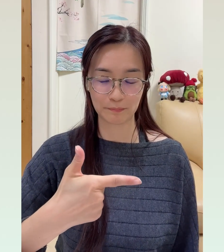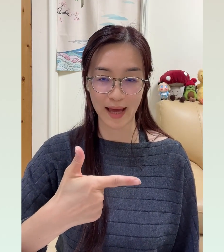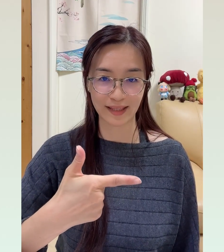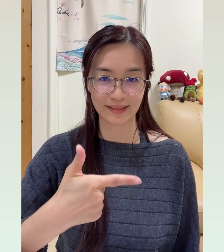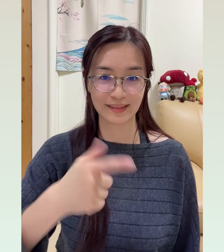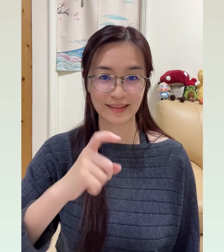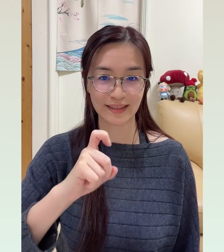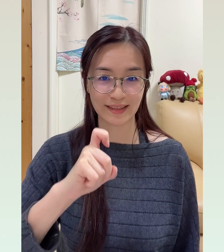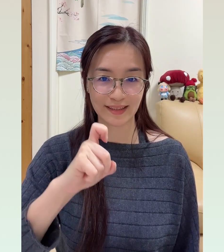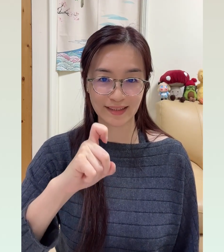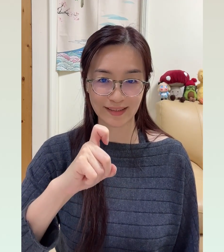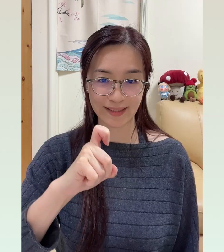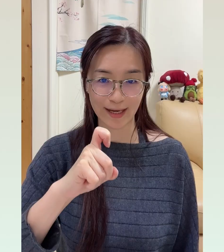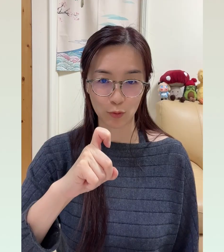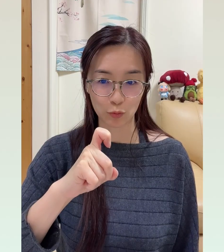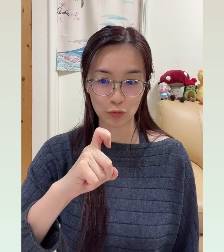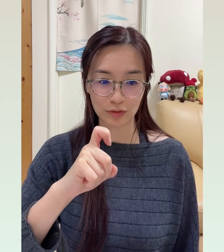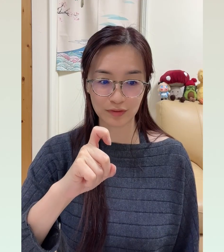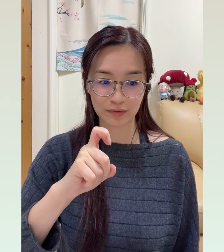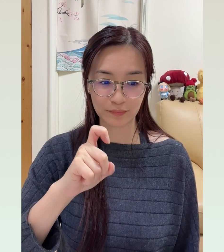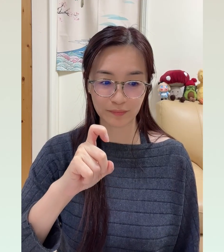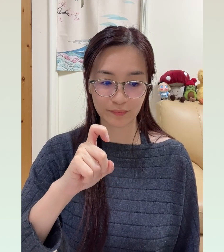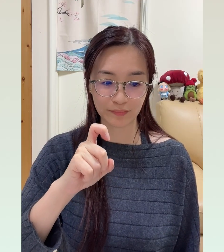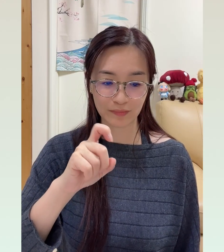8 9